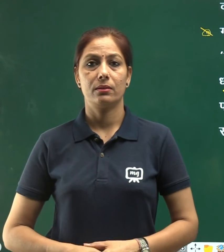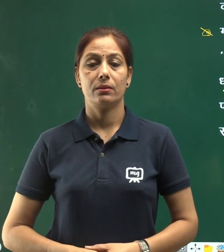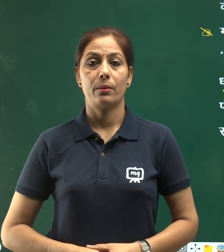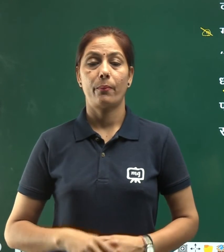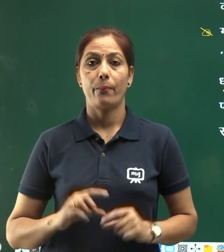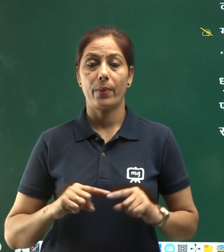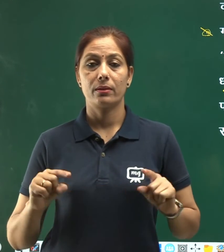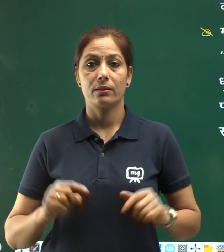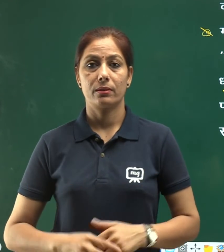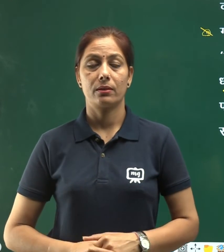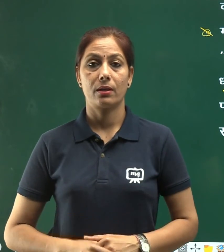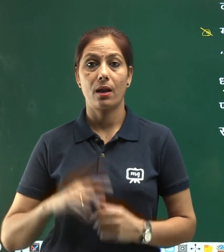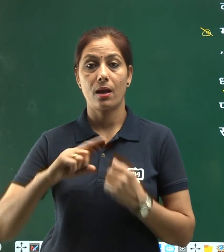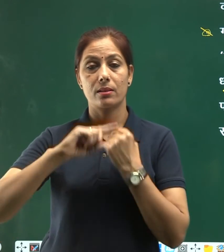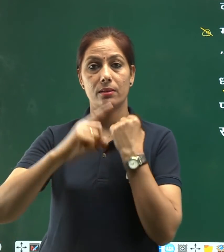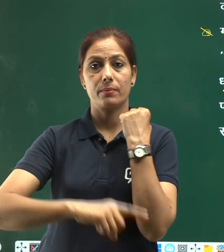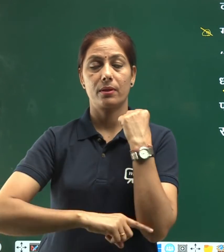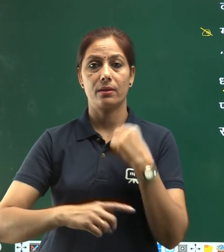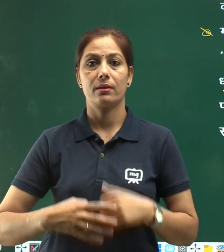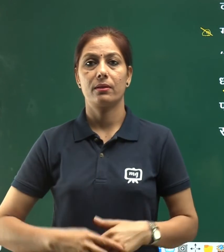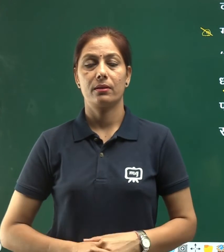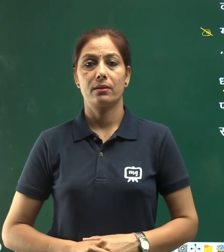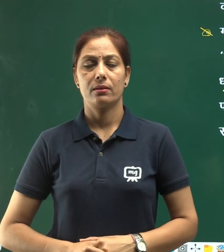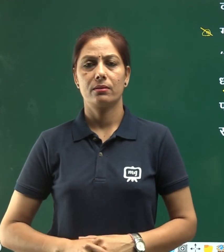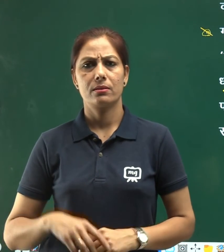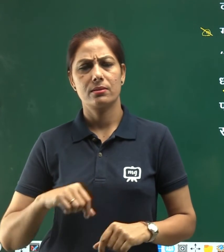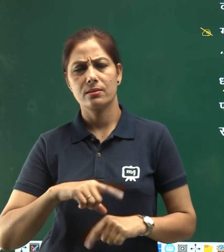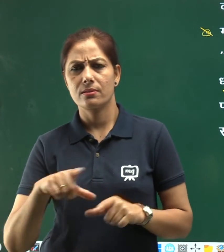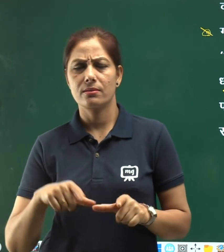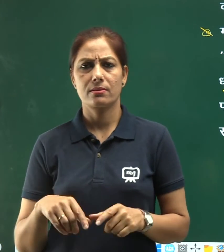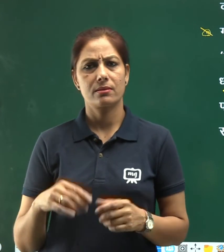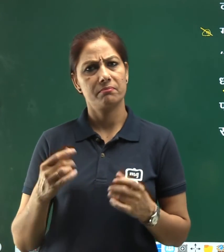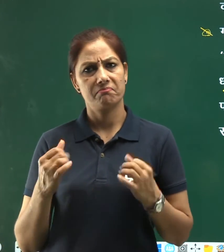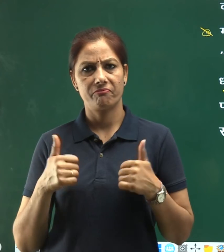पर अंत में सब कुछ ठीक हो गया